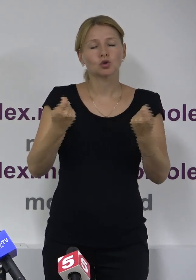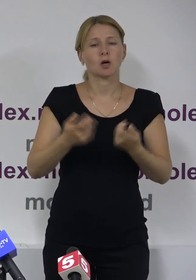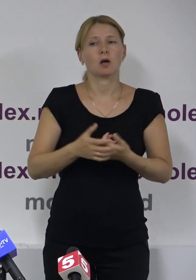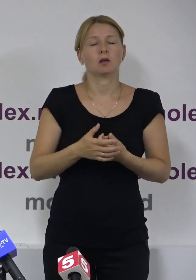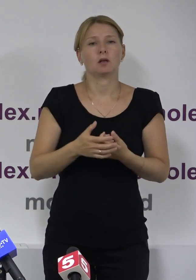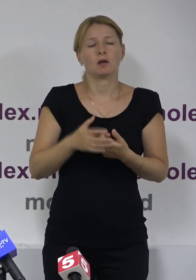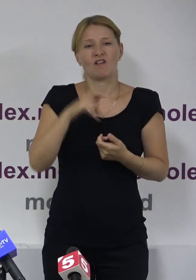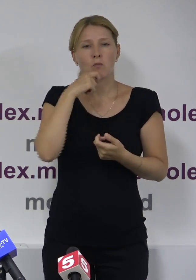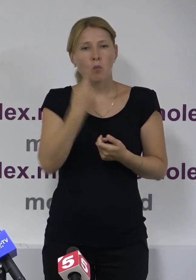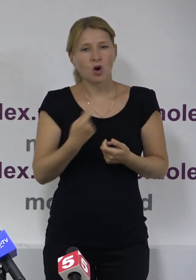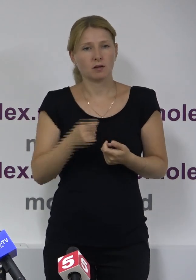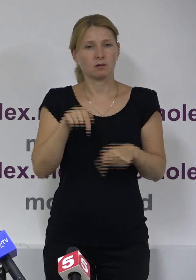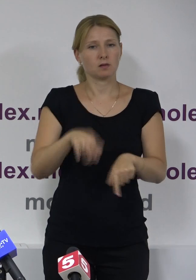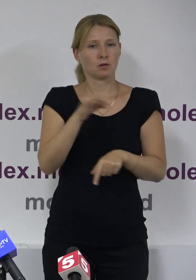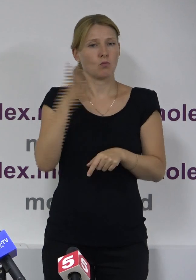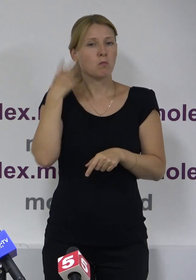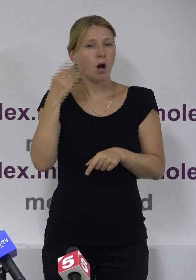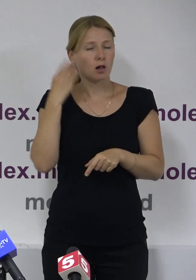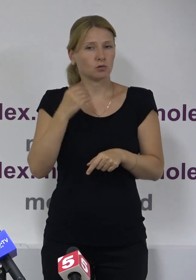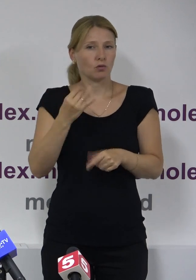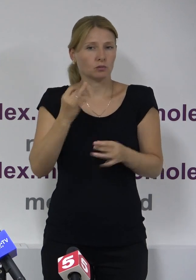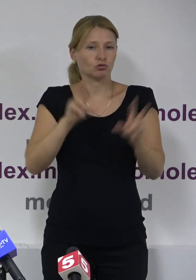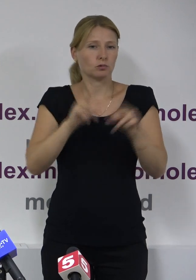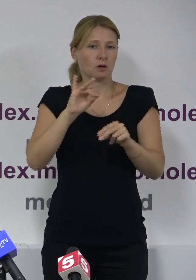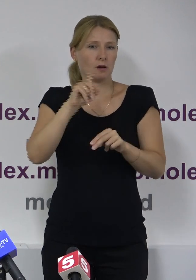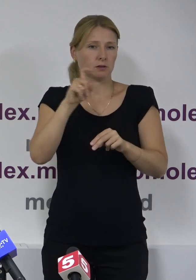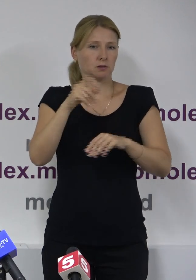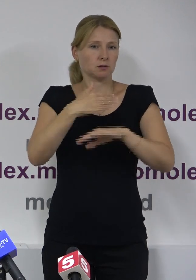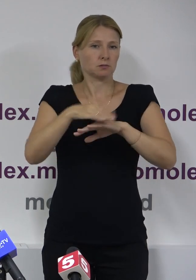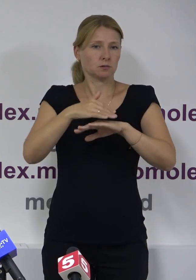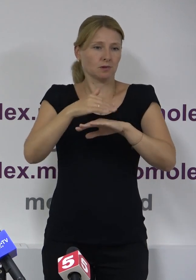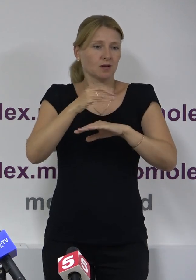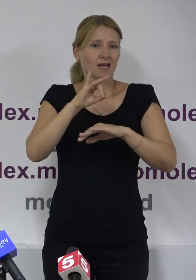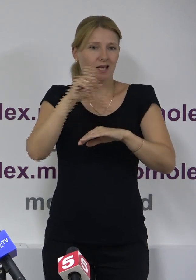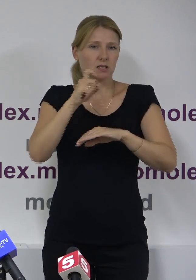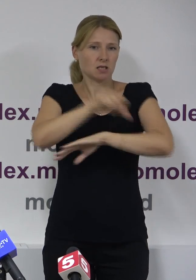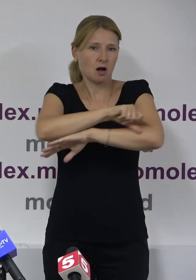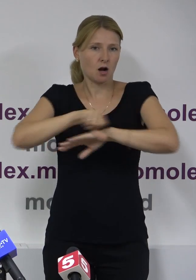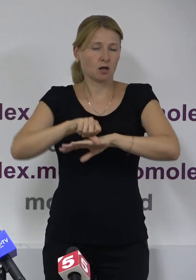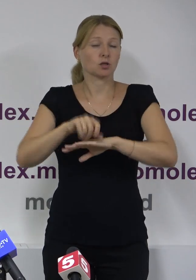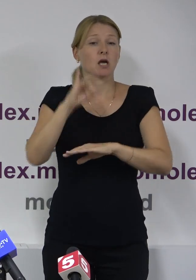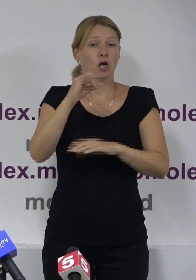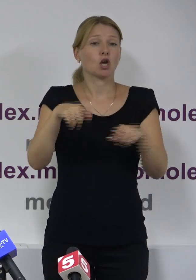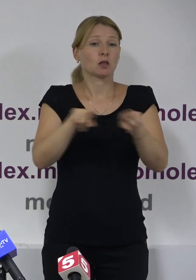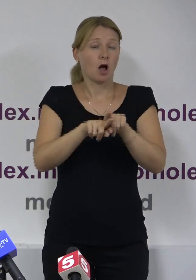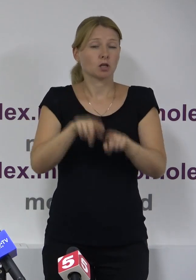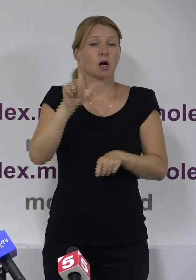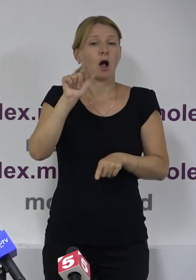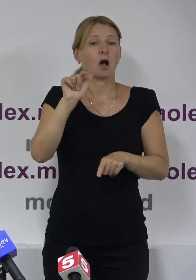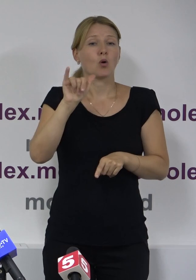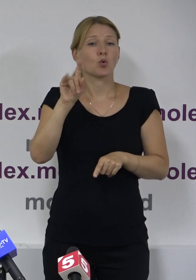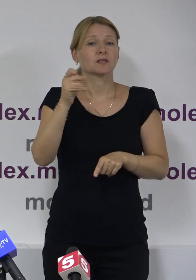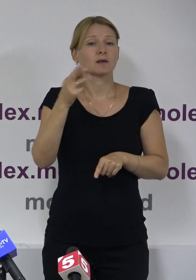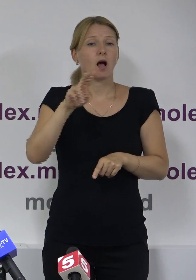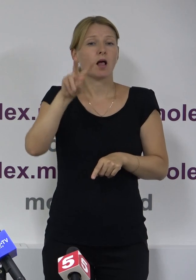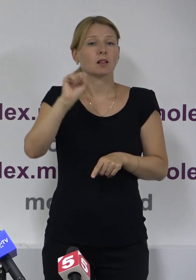abruptă în politica din Republica Moldova din afara țării. Și de asemenea, Găgăuzia Land, chiar ieri a